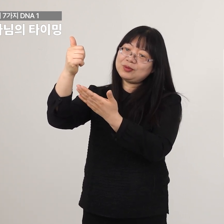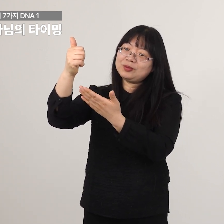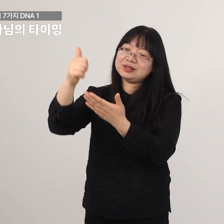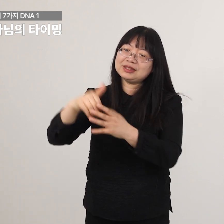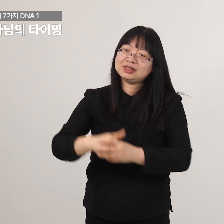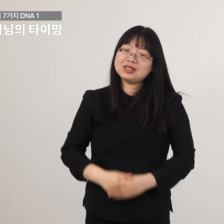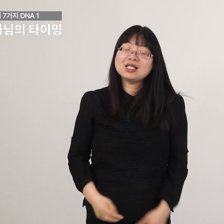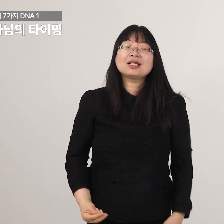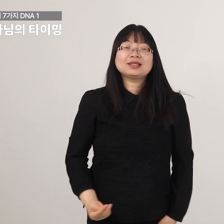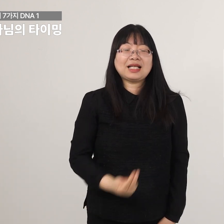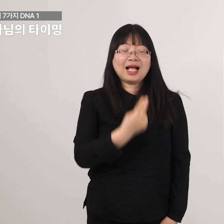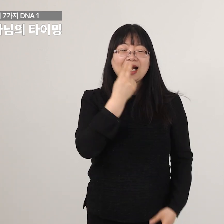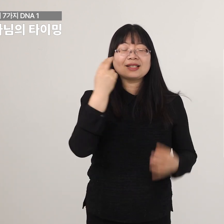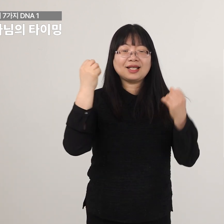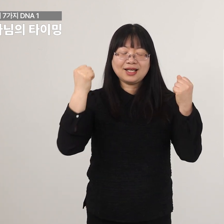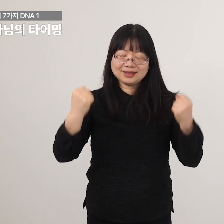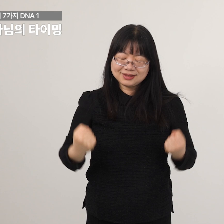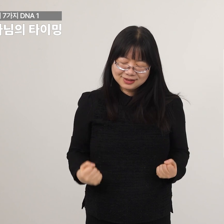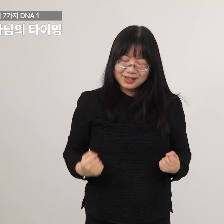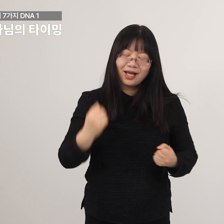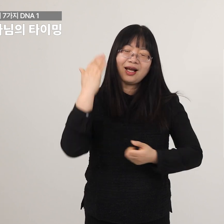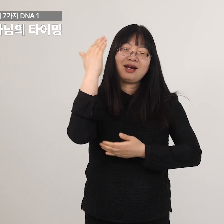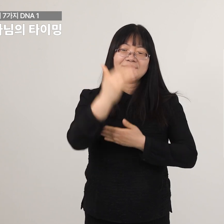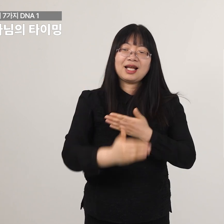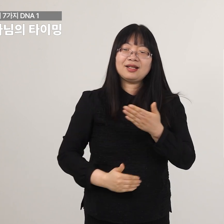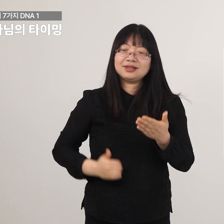드리고 살아계신 하나님을 느낄 때,